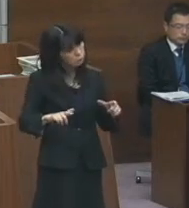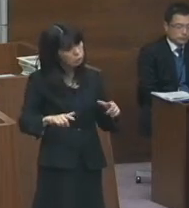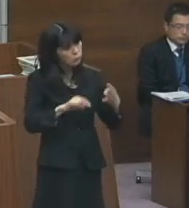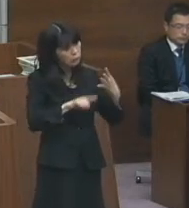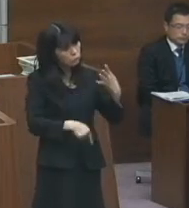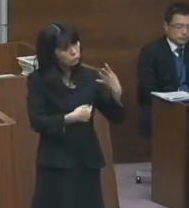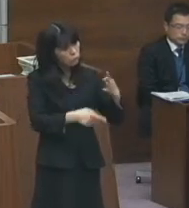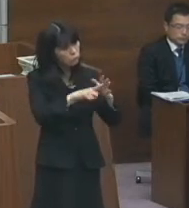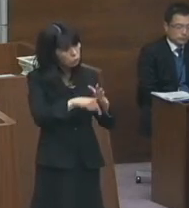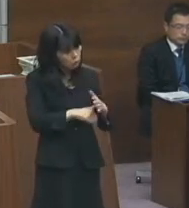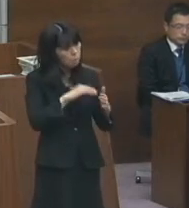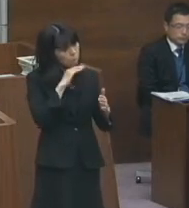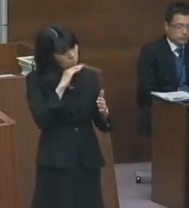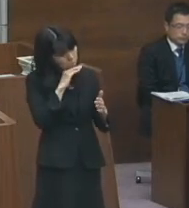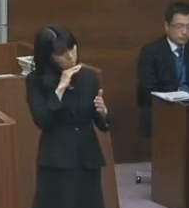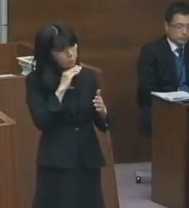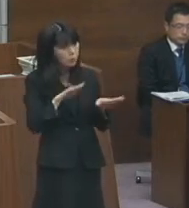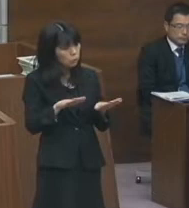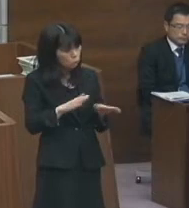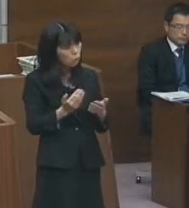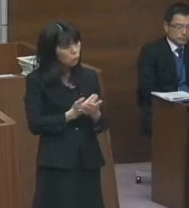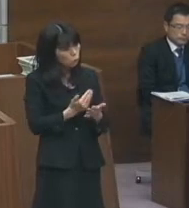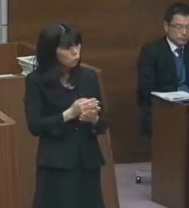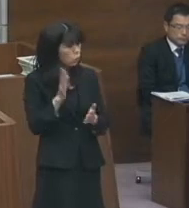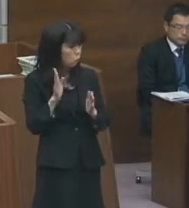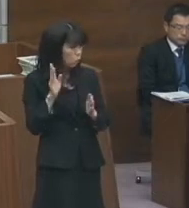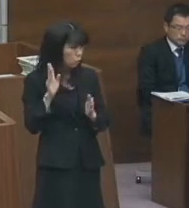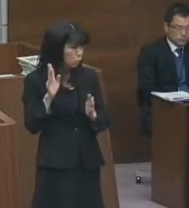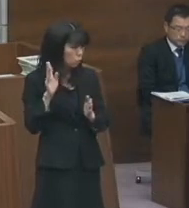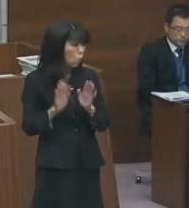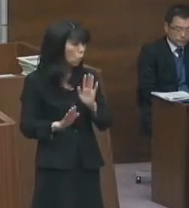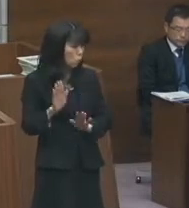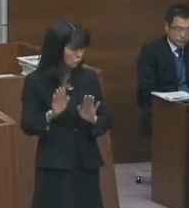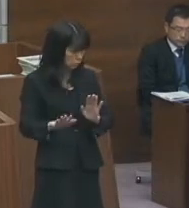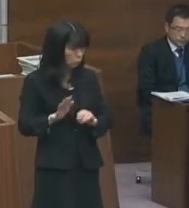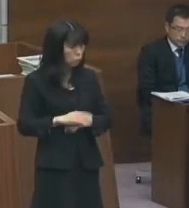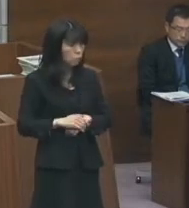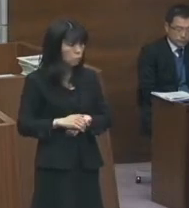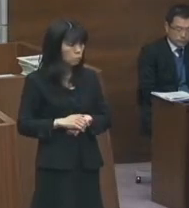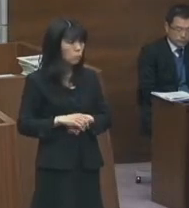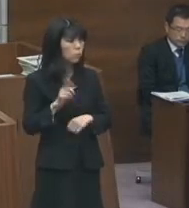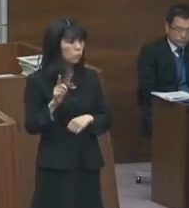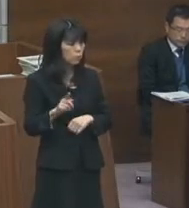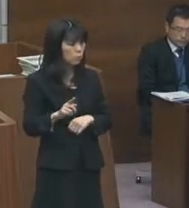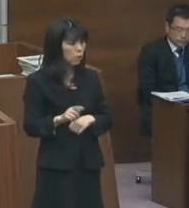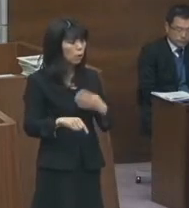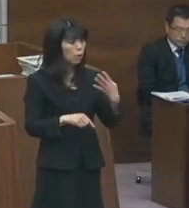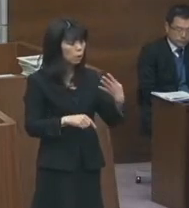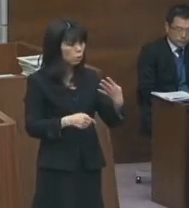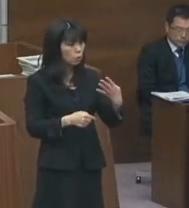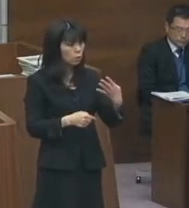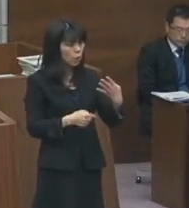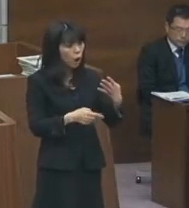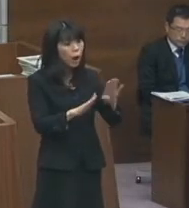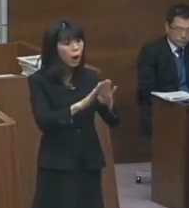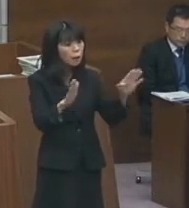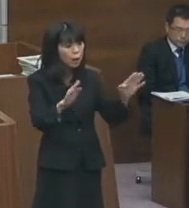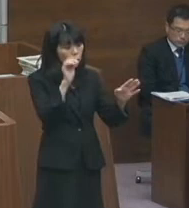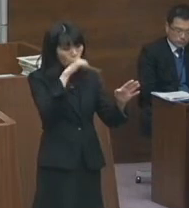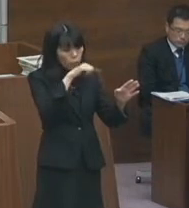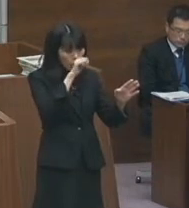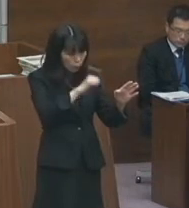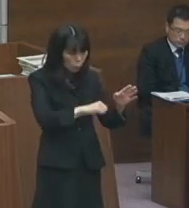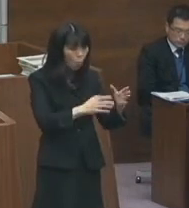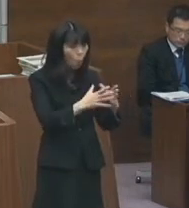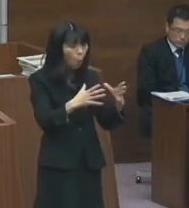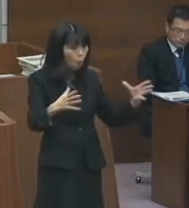待機児童が発生する見込みでございます。次に2点目の平成31年4月開園予定の大規模保育所3園についてで